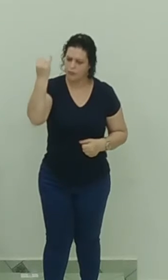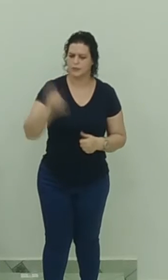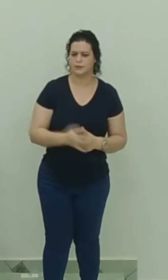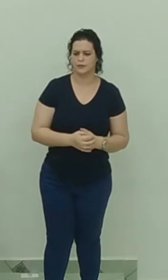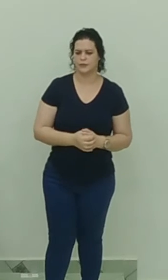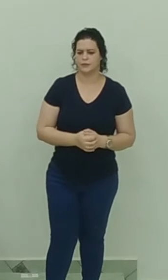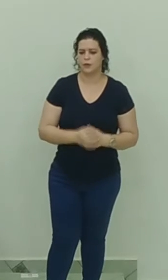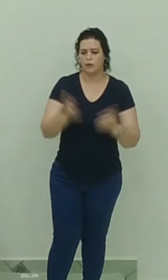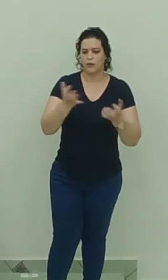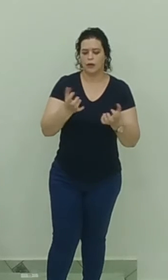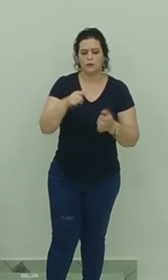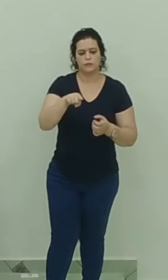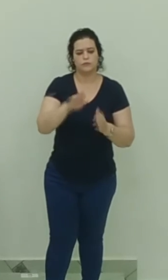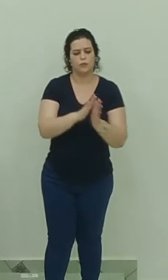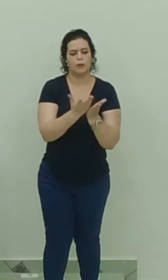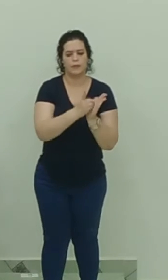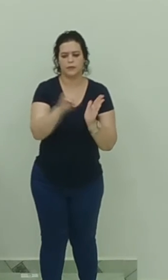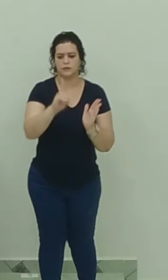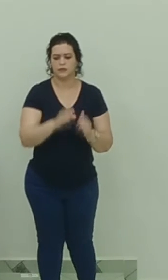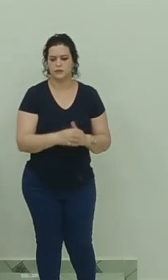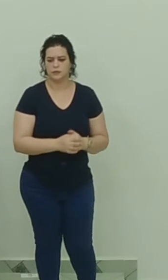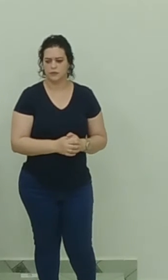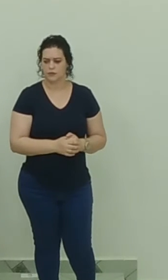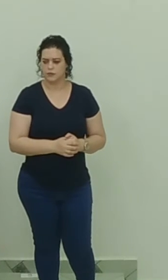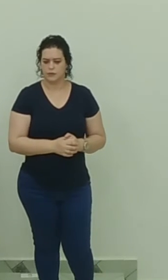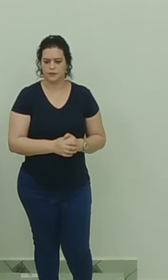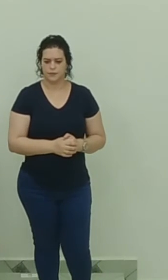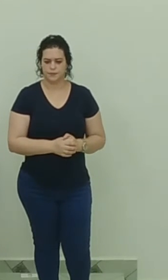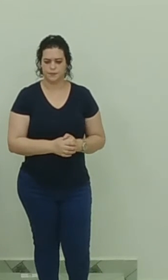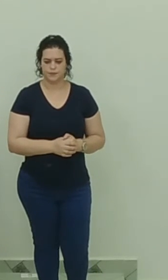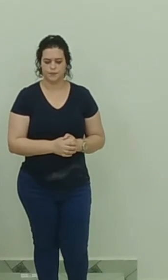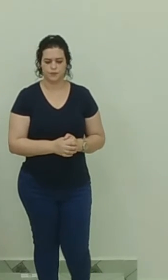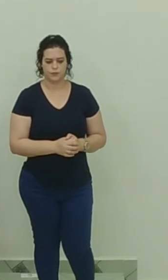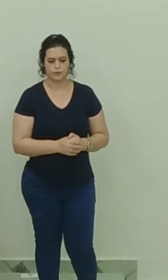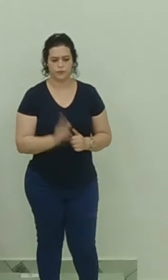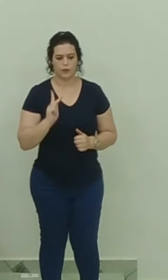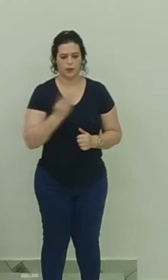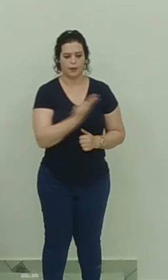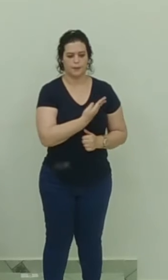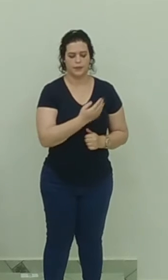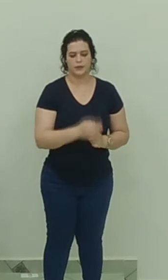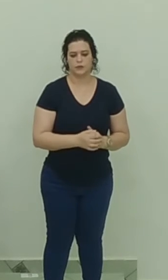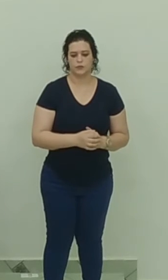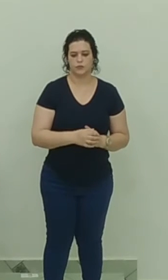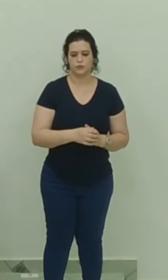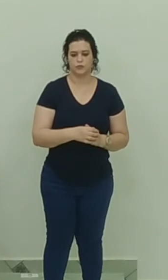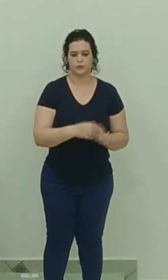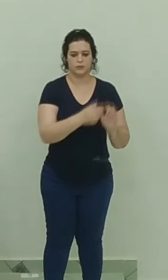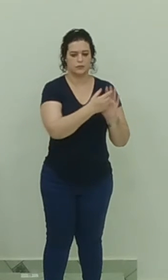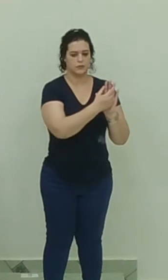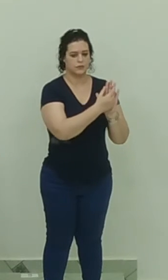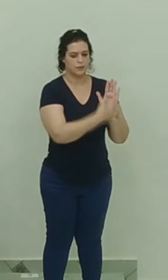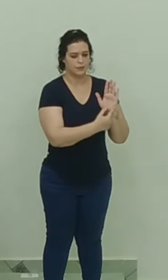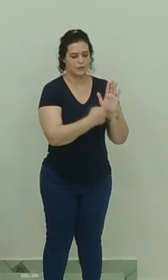importante. Quero que você abra no capítulo de Hebreus 12, verso 14 a